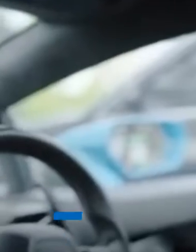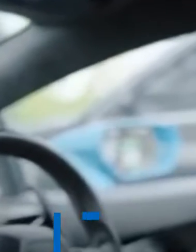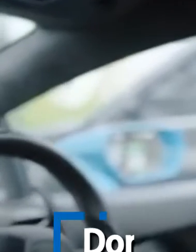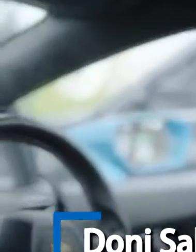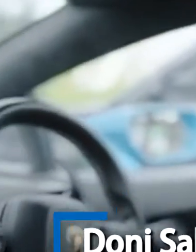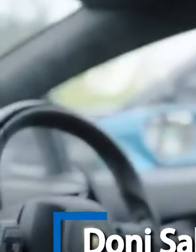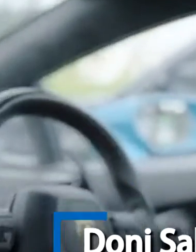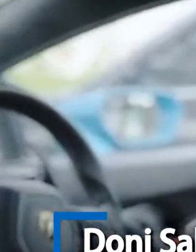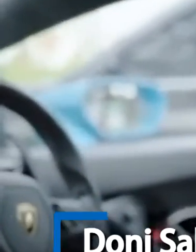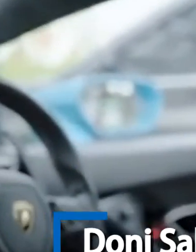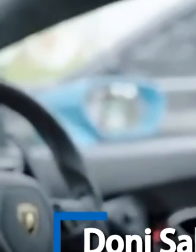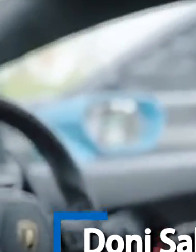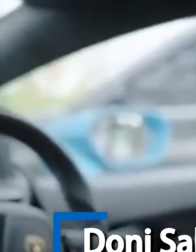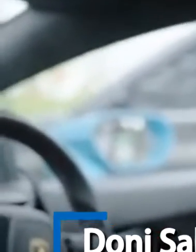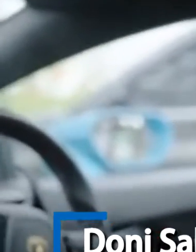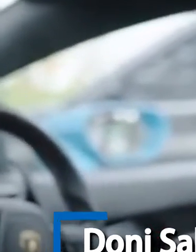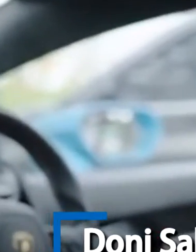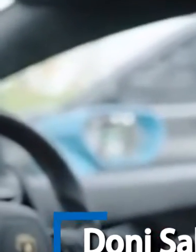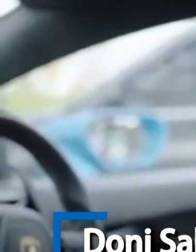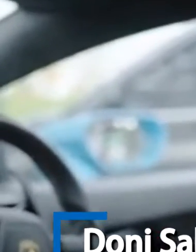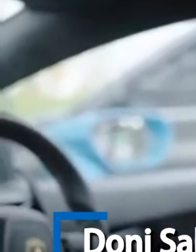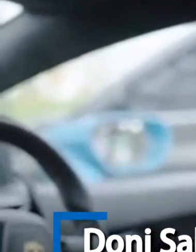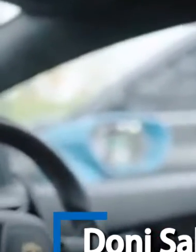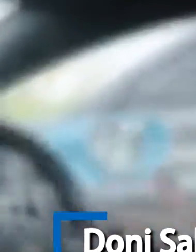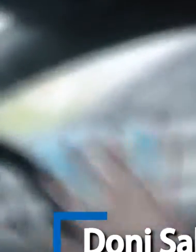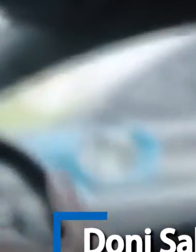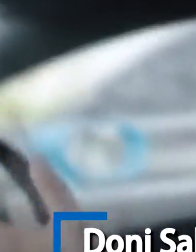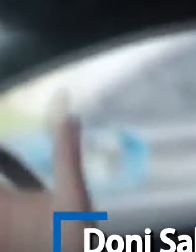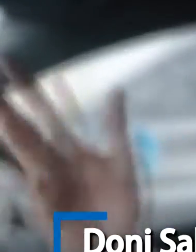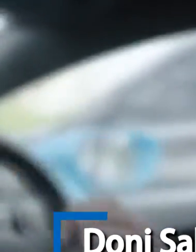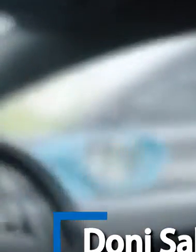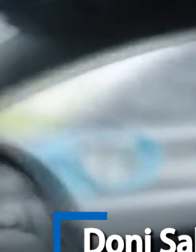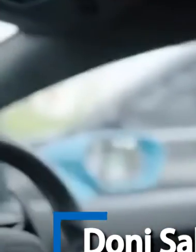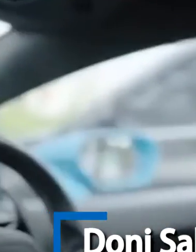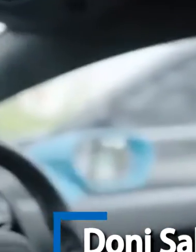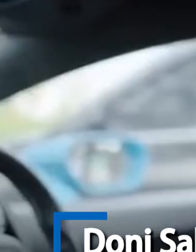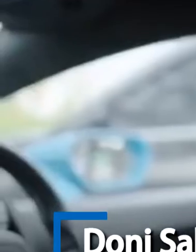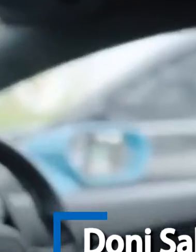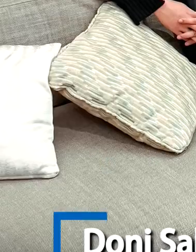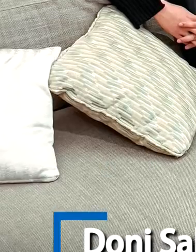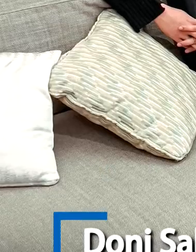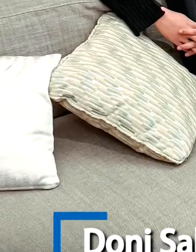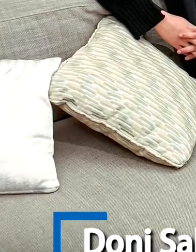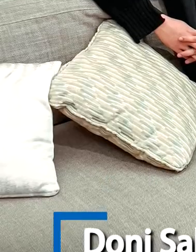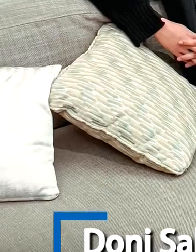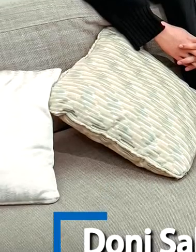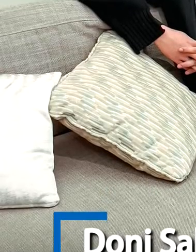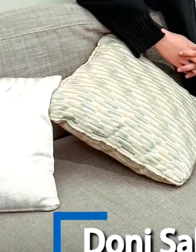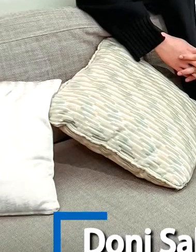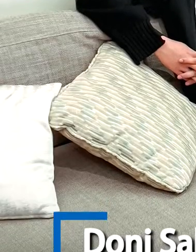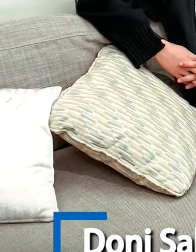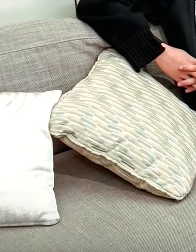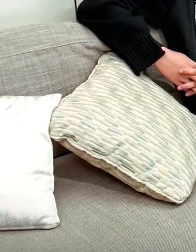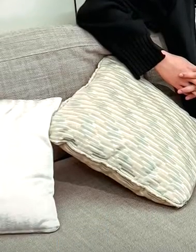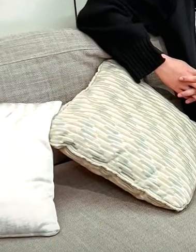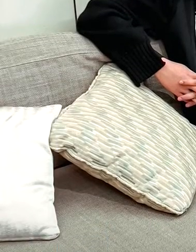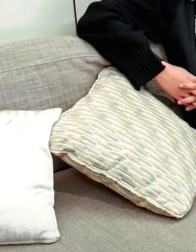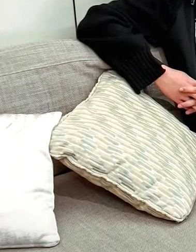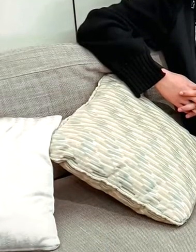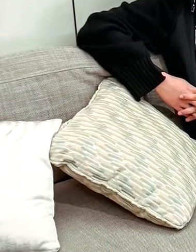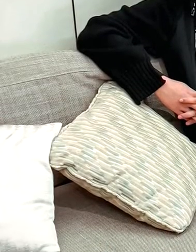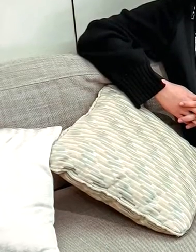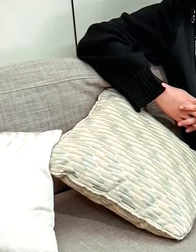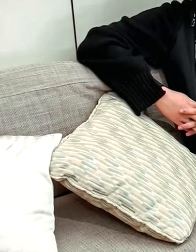Hai polisi telah menaikkan status perkara yang menjerat crazy Rich Bandung Tony salmanan ke tahap penyidikan namun polisi mengklarifikasi bahwa